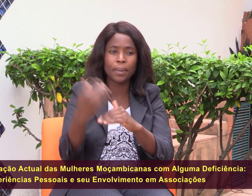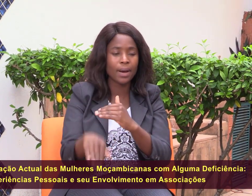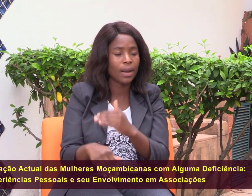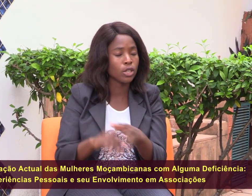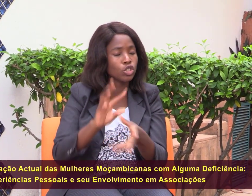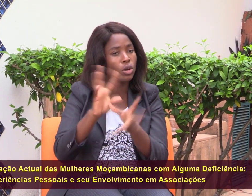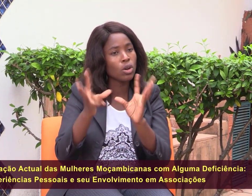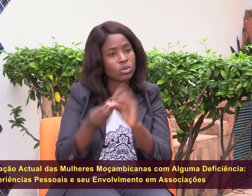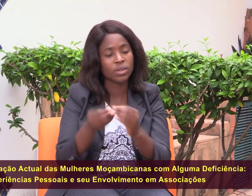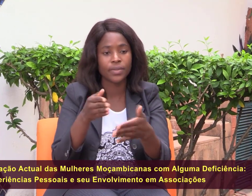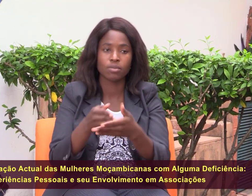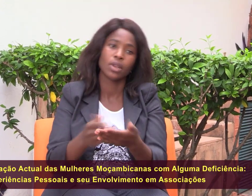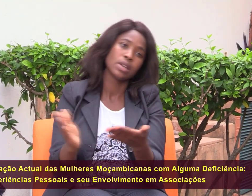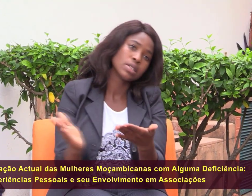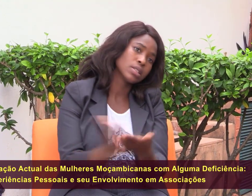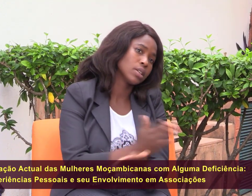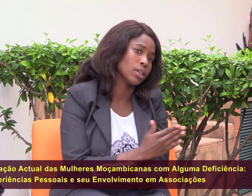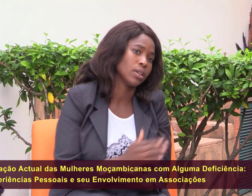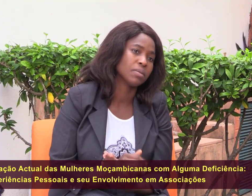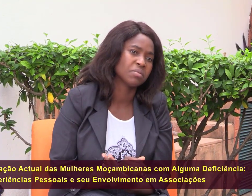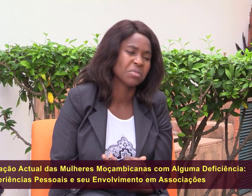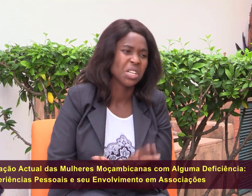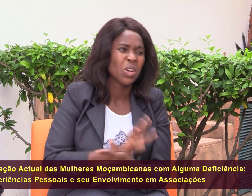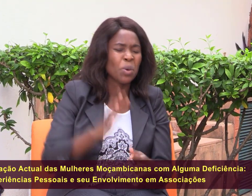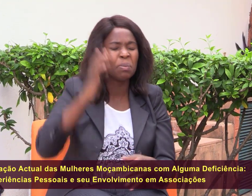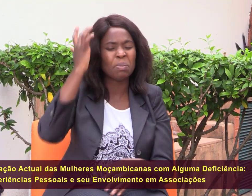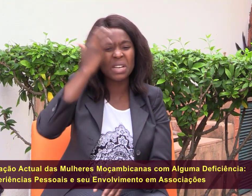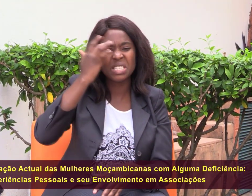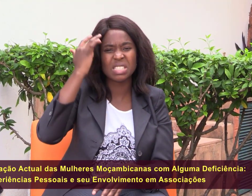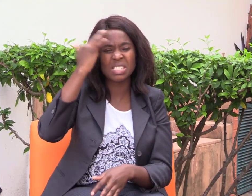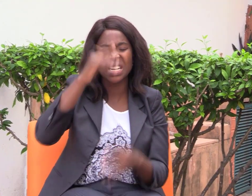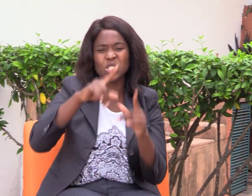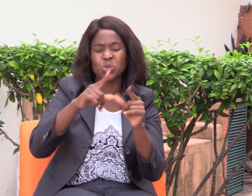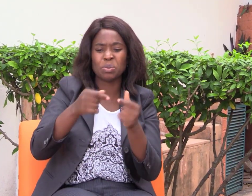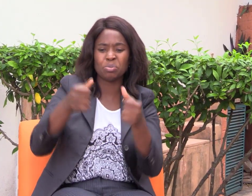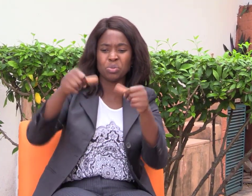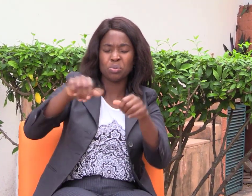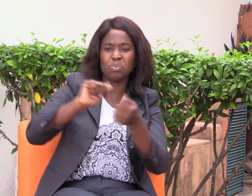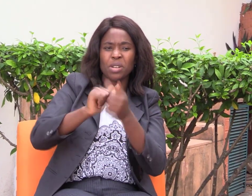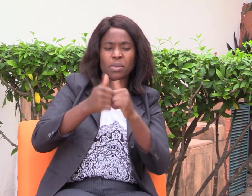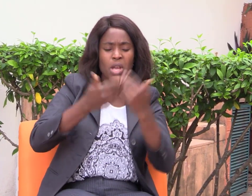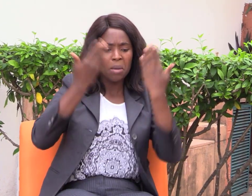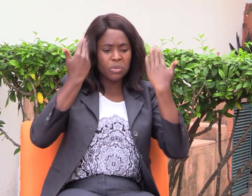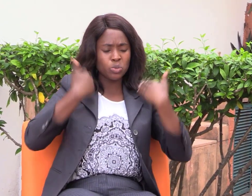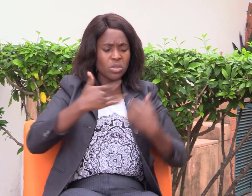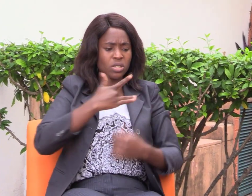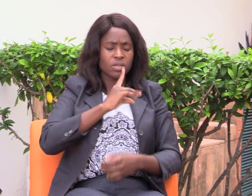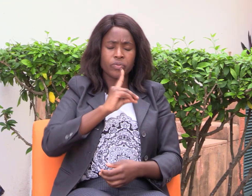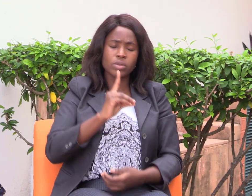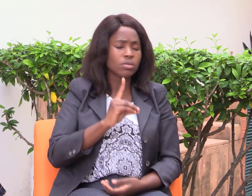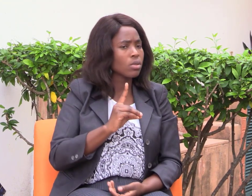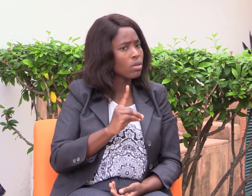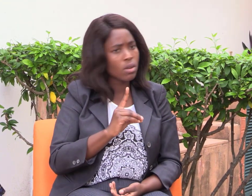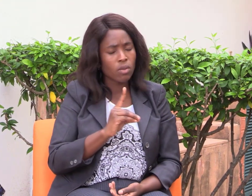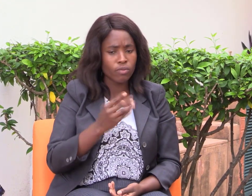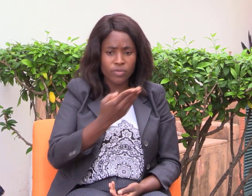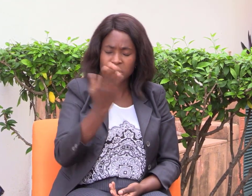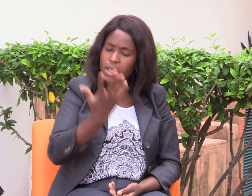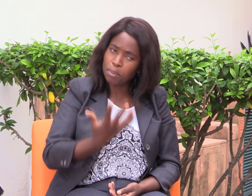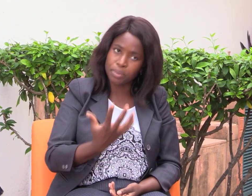Há muitos desafios, mas eu penso que são desafios que deviam ser retirados. Porque o